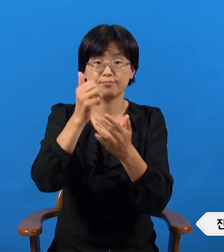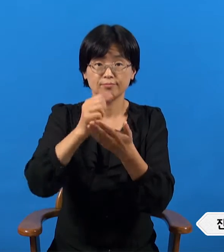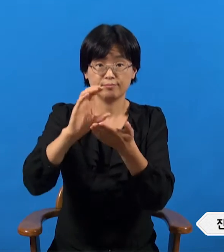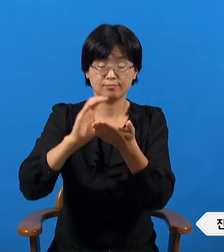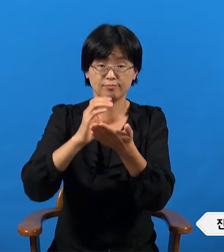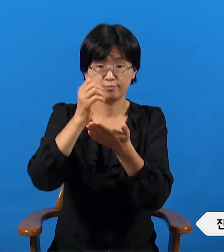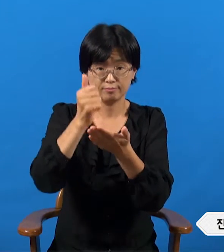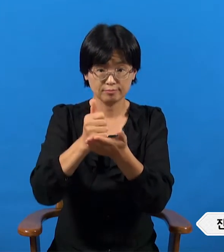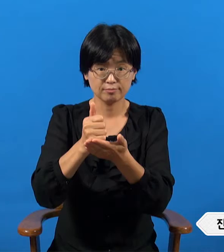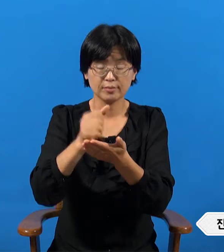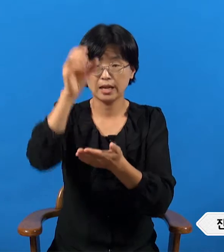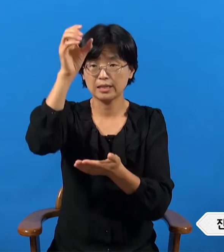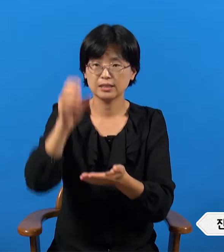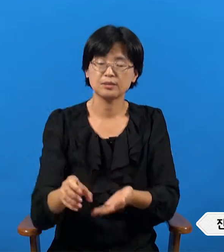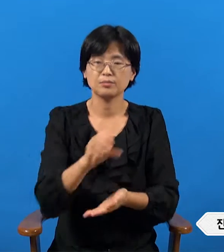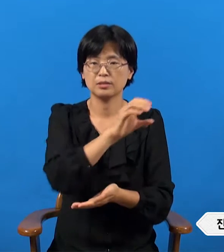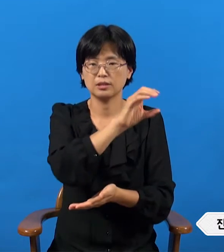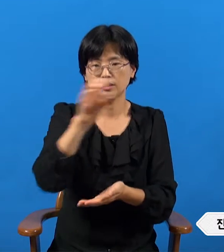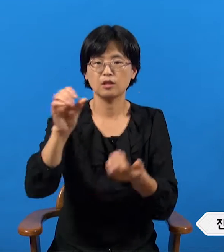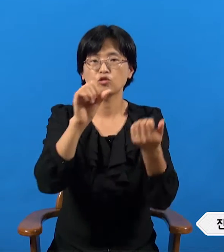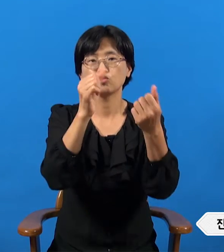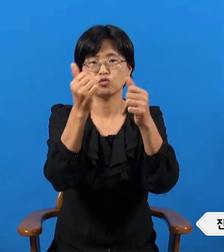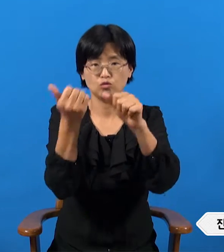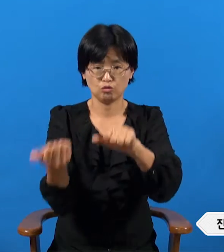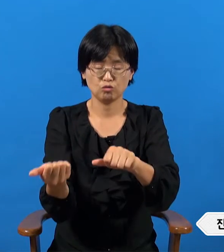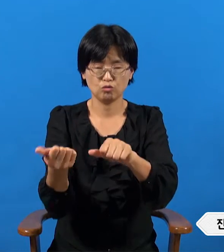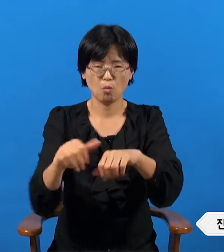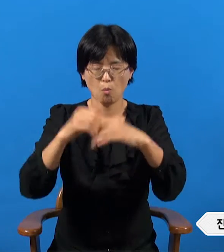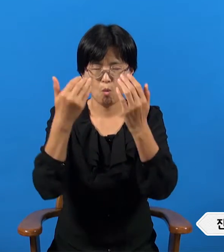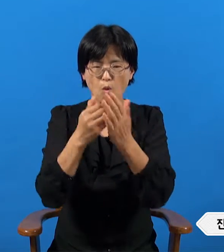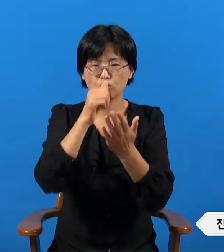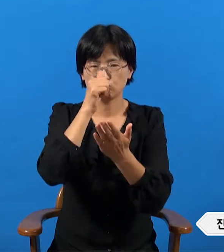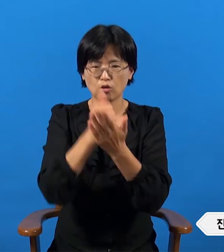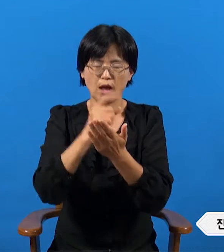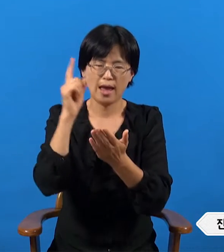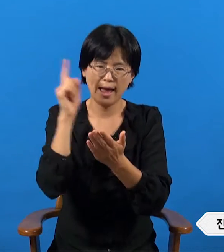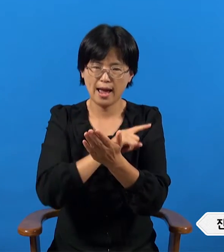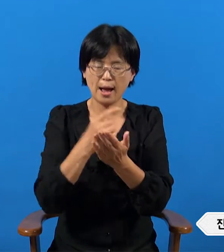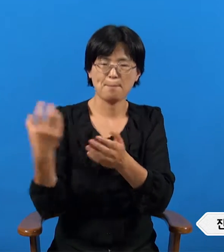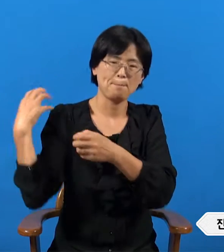말씀합니다. 예수 그리스도께서 십자가의 지심으로 우리의 모든